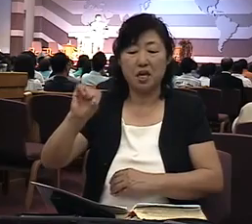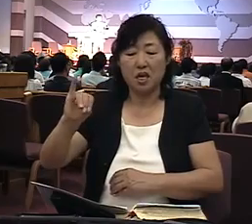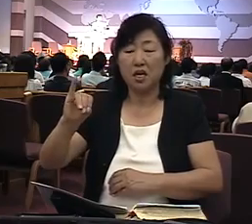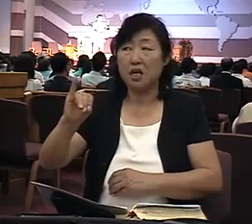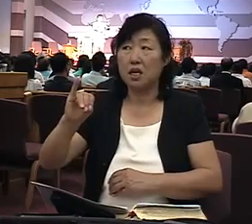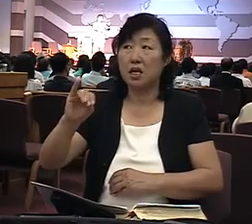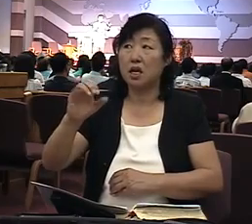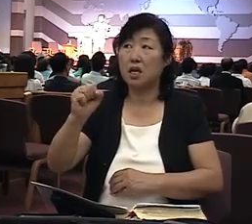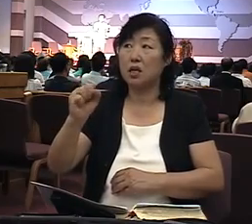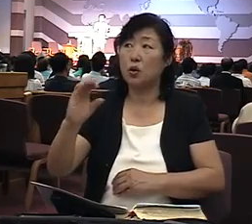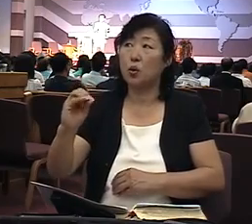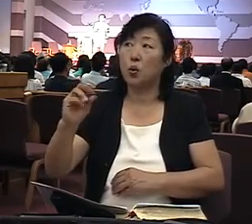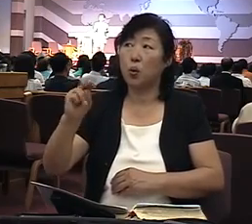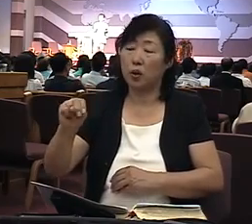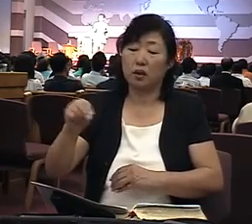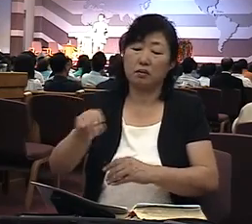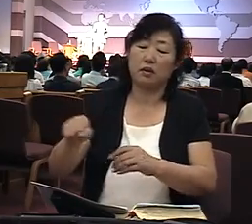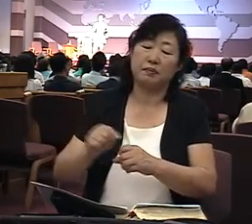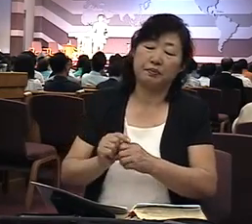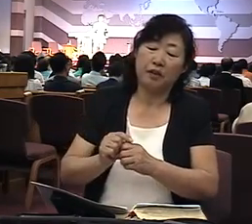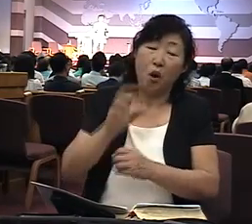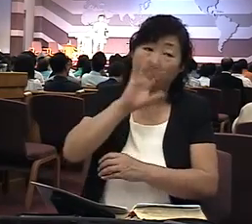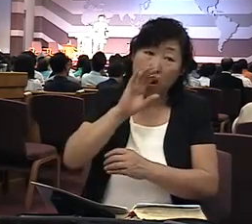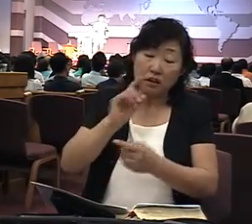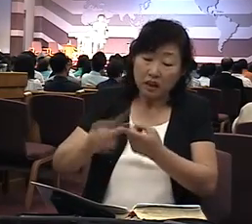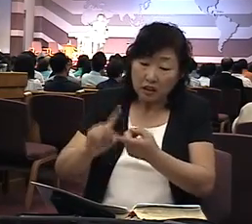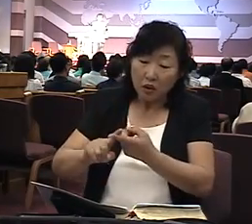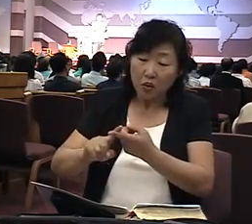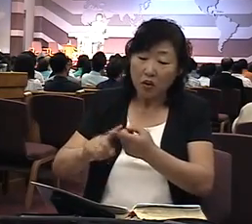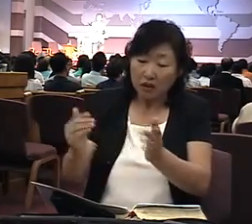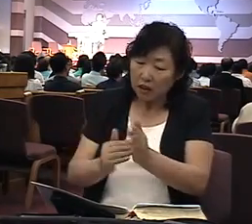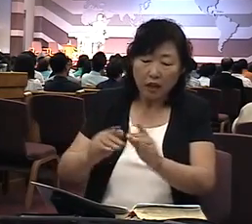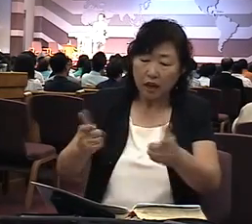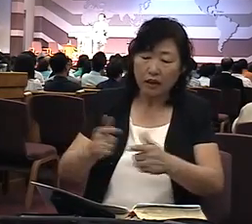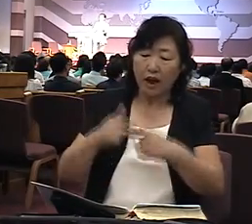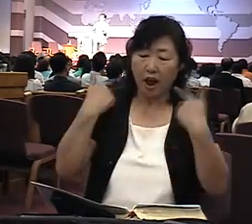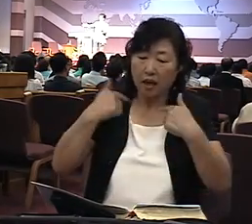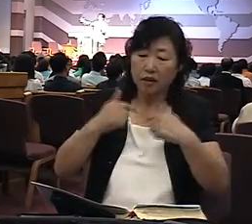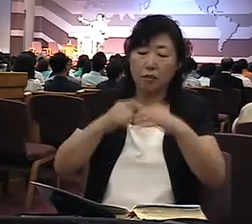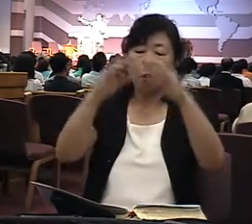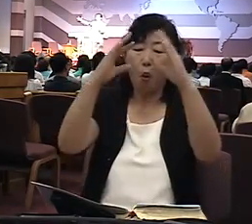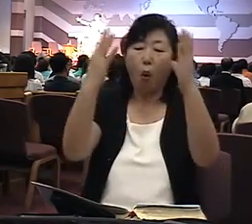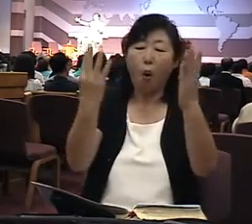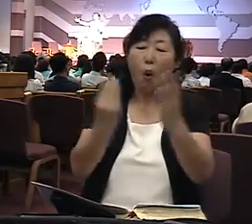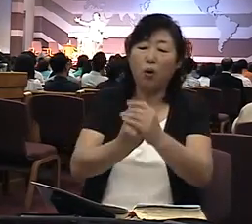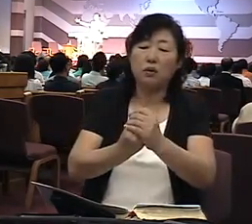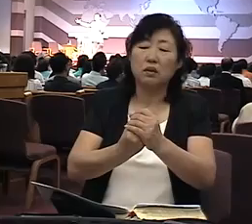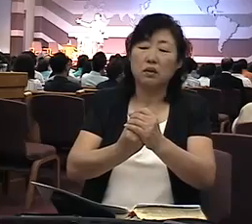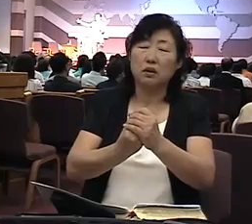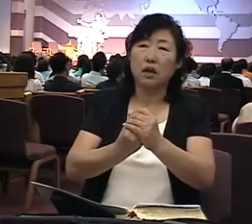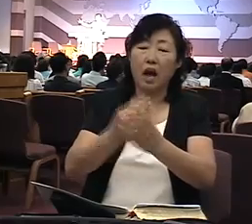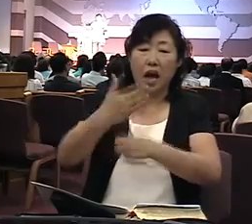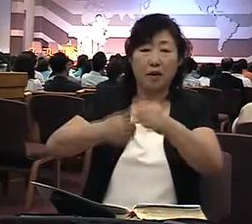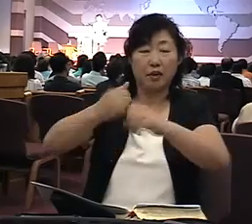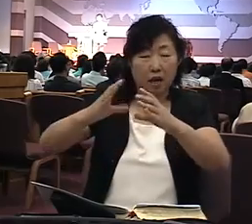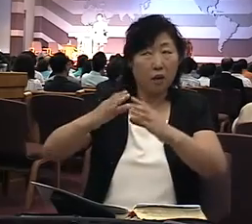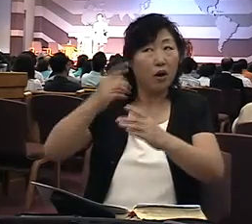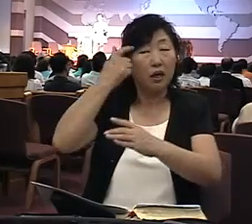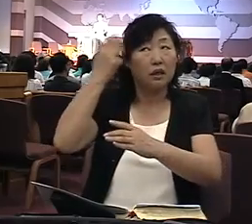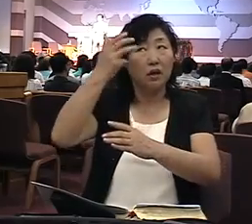훈련 자체로 끝나는 게 아닙니다. 항상 모든 훈련은 하나님의 나라와 연결이 되어 있습니다. 훈련된